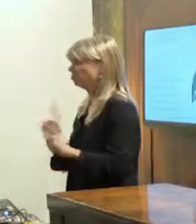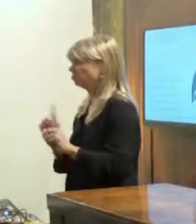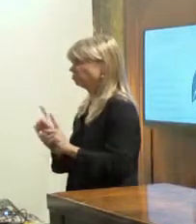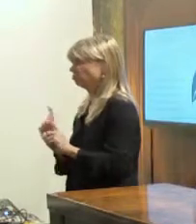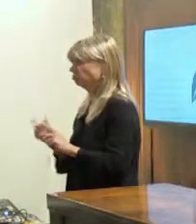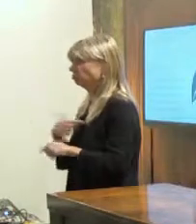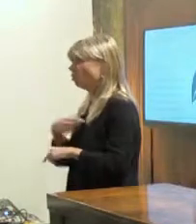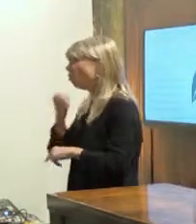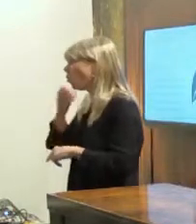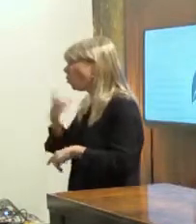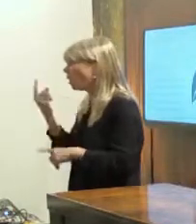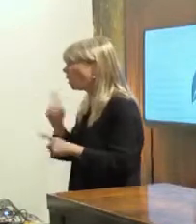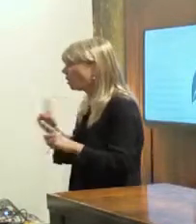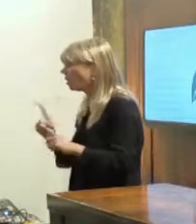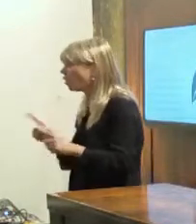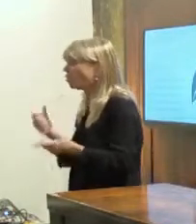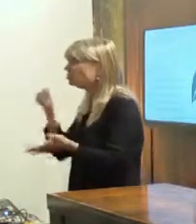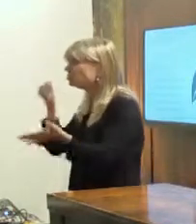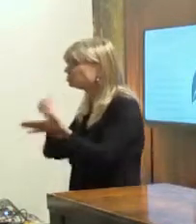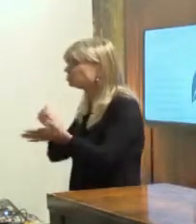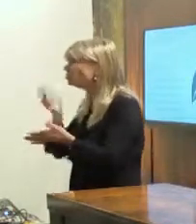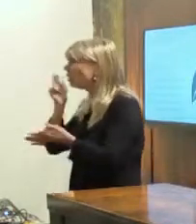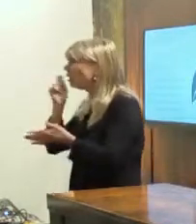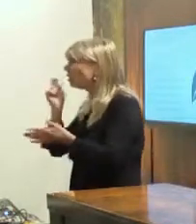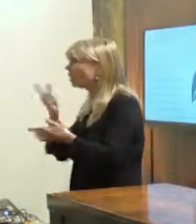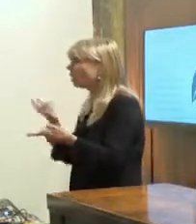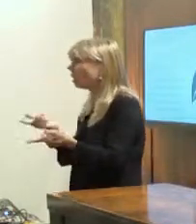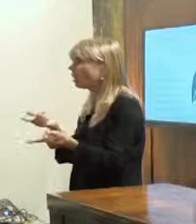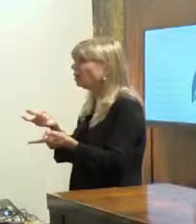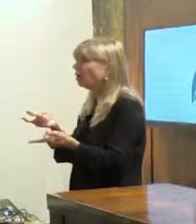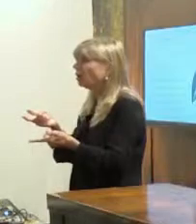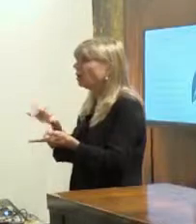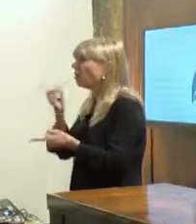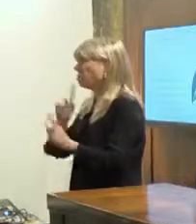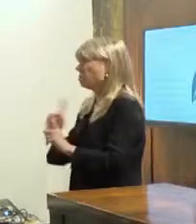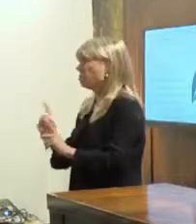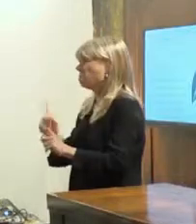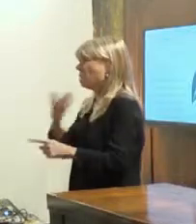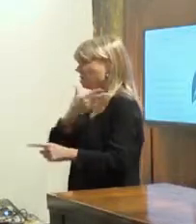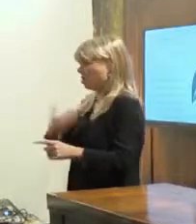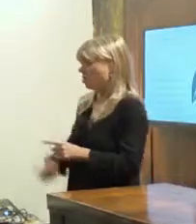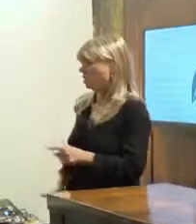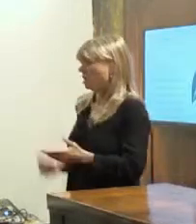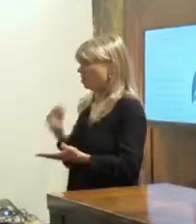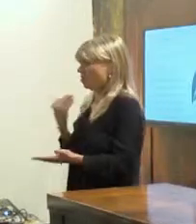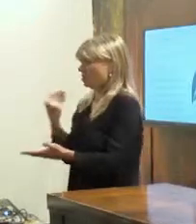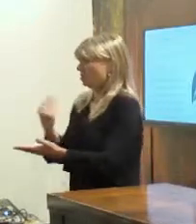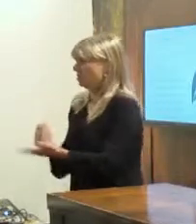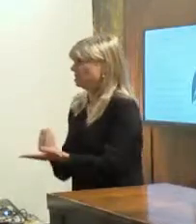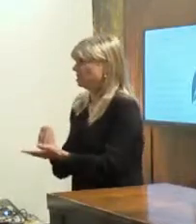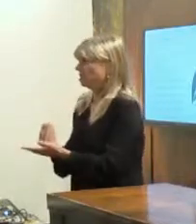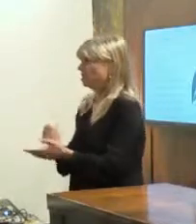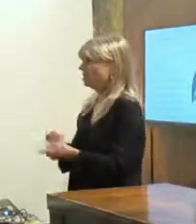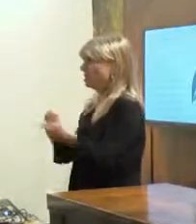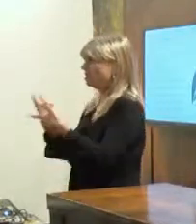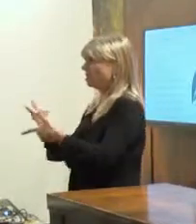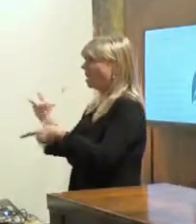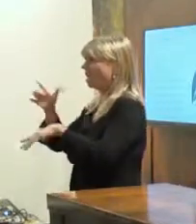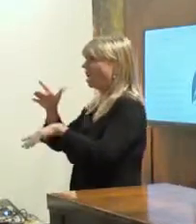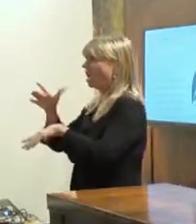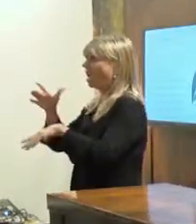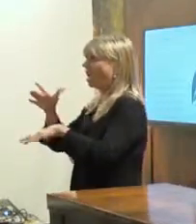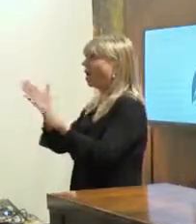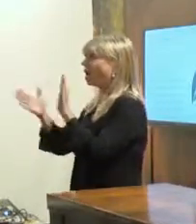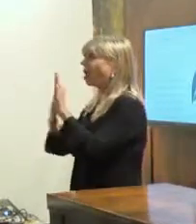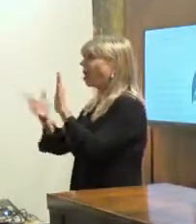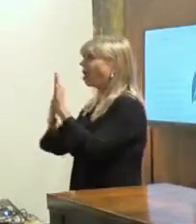su precio lo fija el mercado, que tiene que haber un Estado presente que garantice en una ciudad de